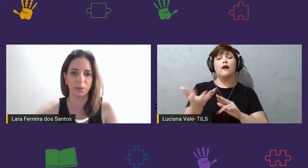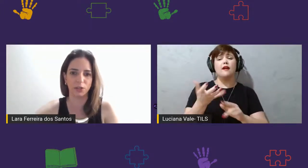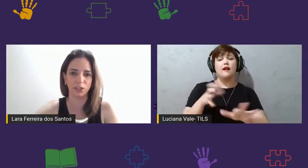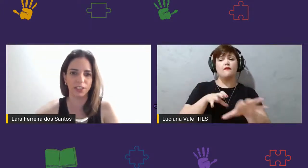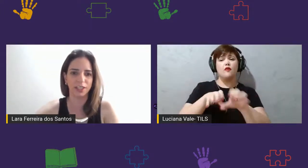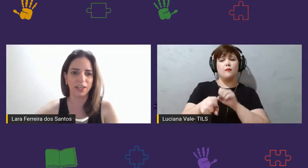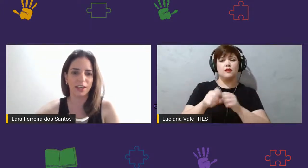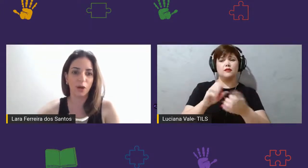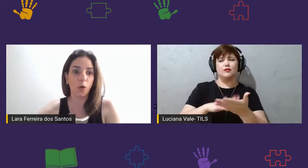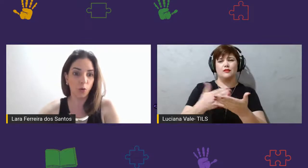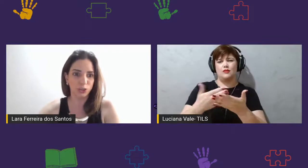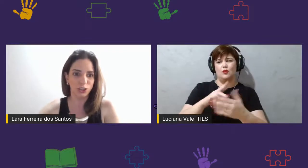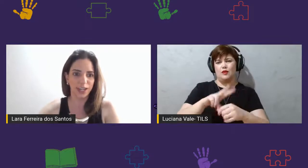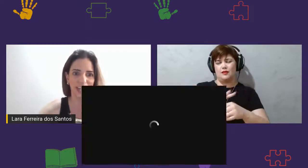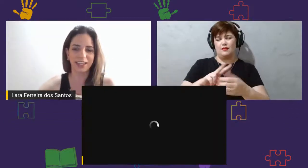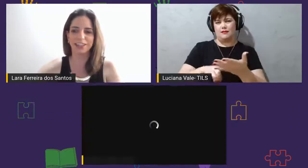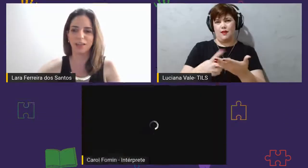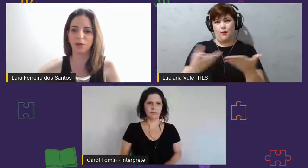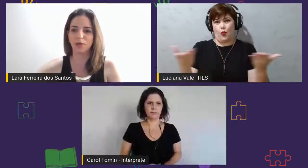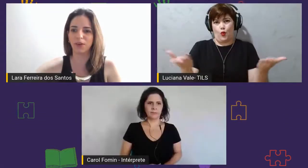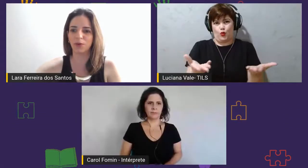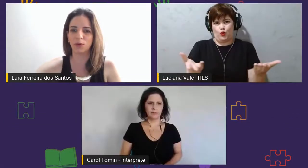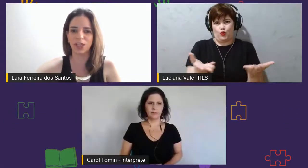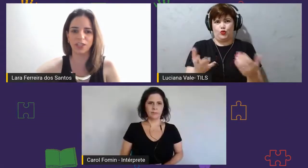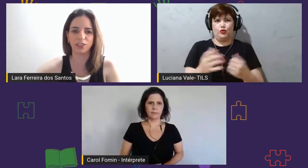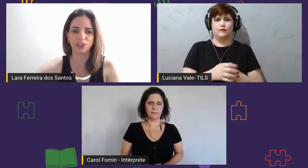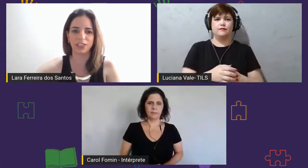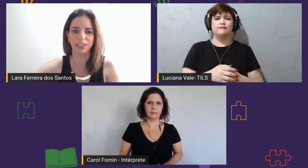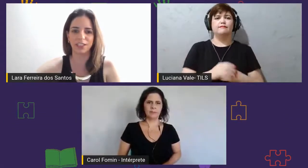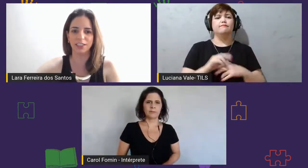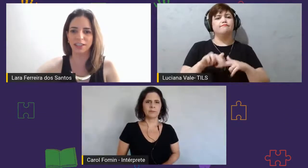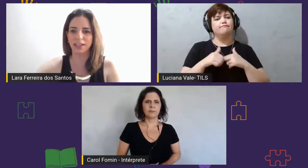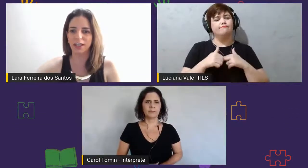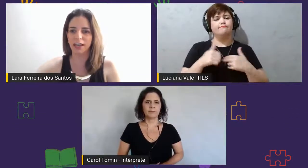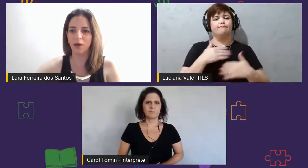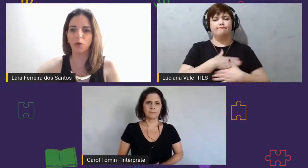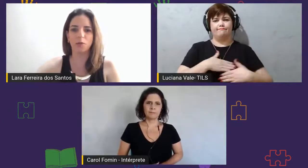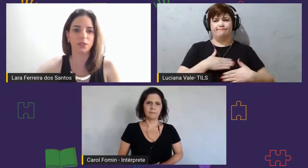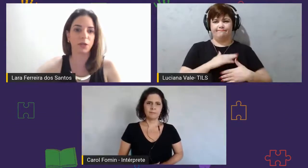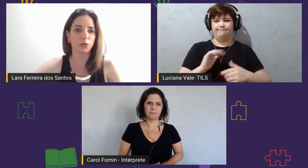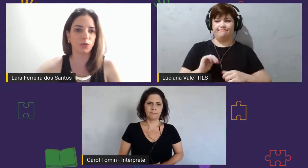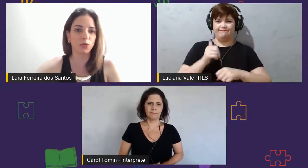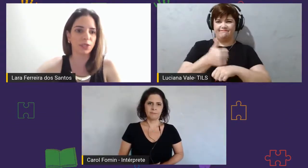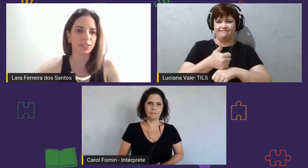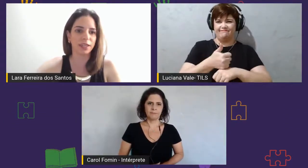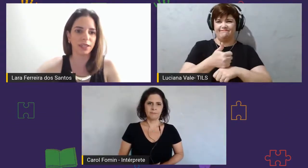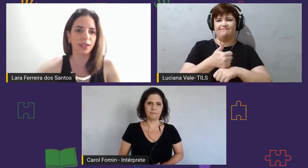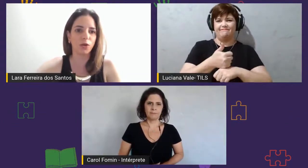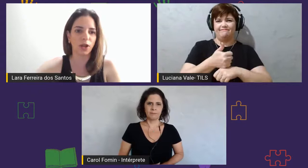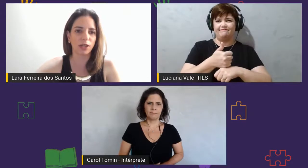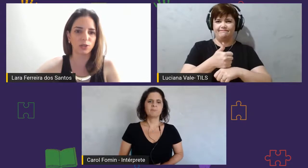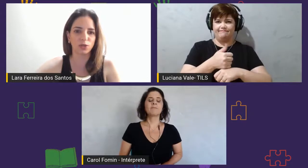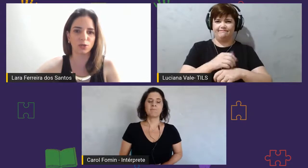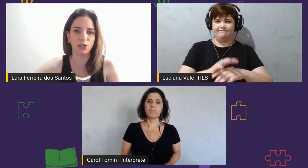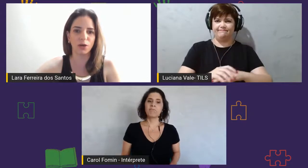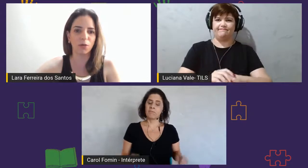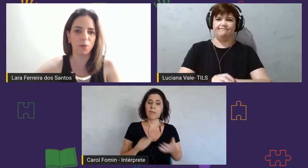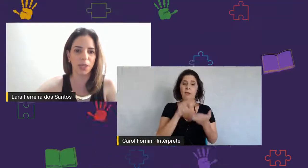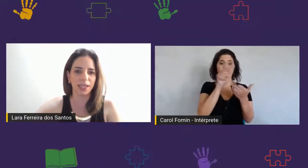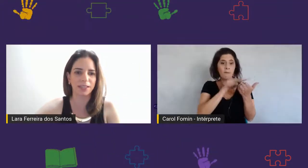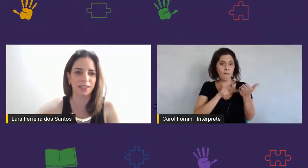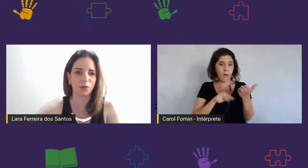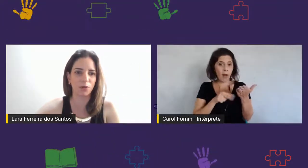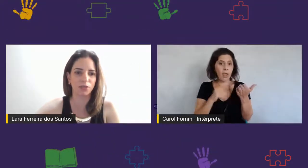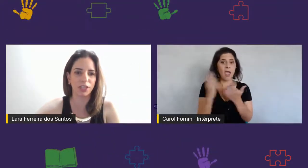e intérprete hoje, né? Então, eu gostaria de ler algumas perguntas aqui, colocar em discussão